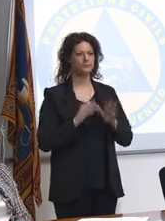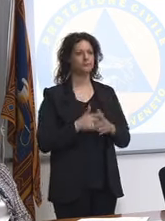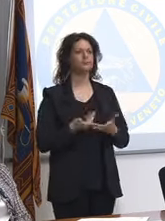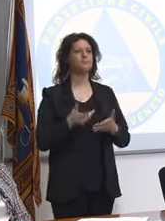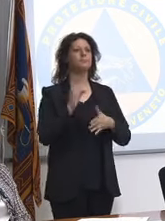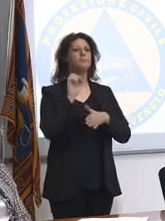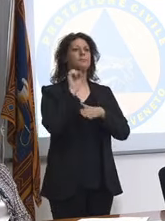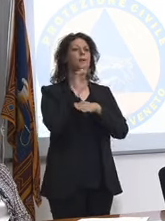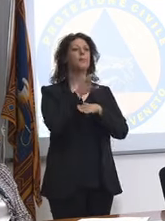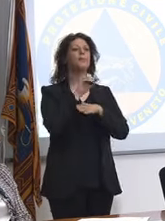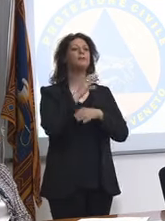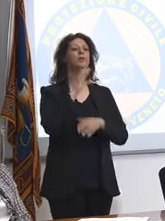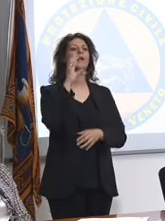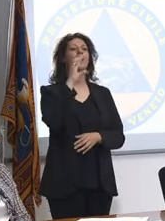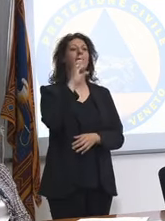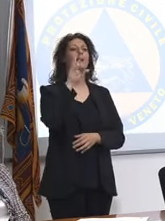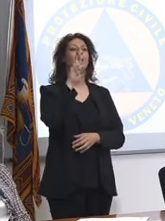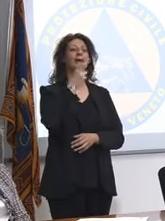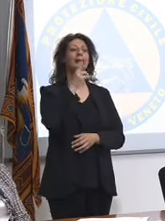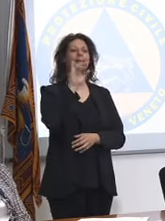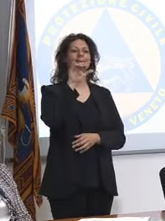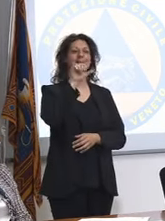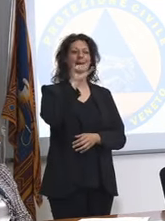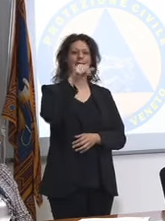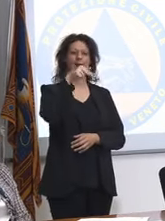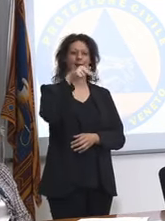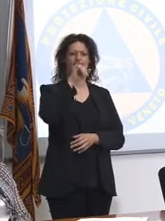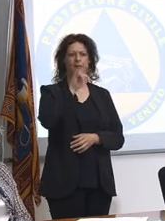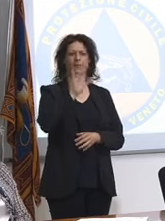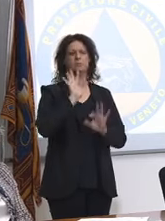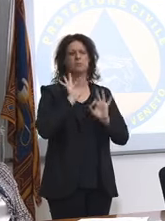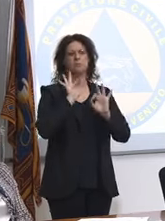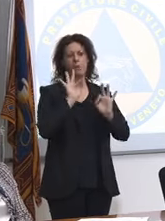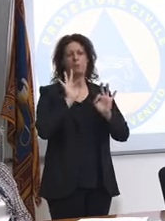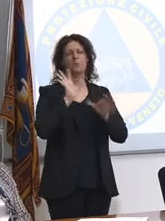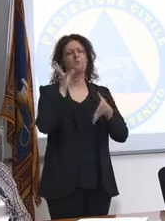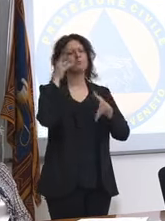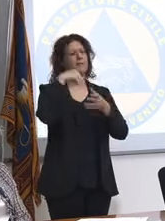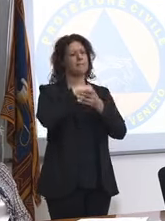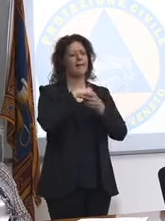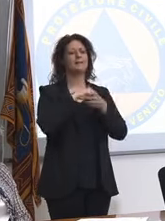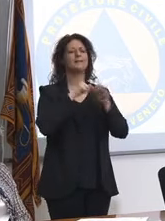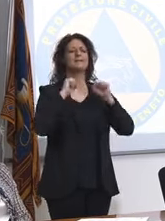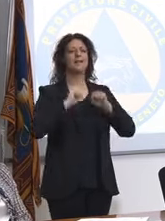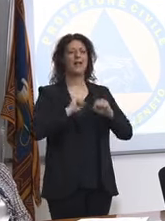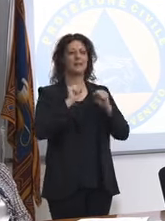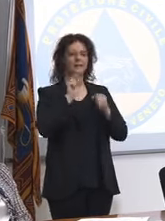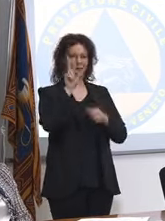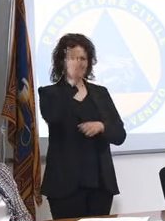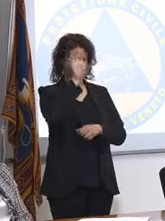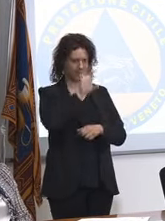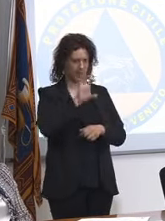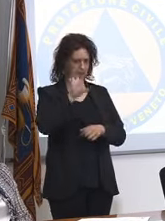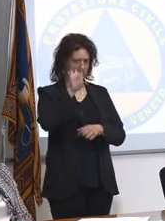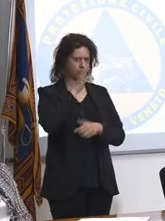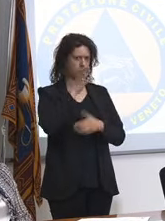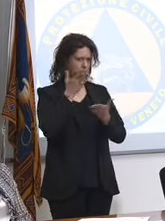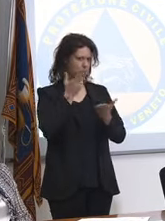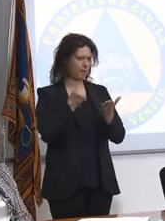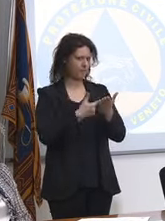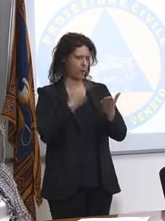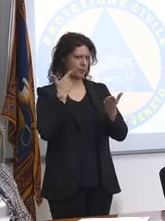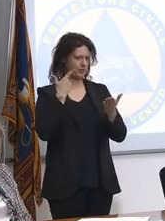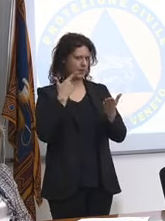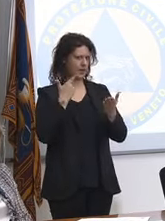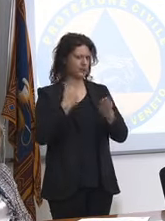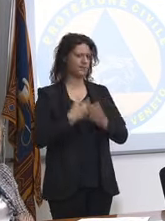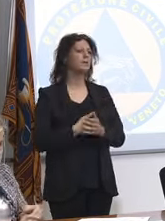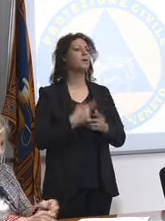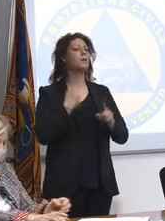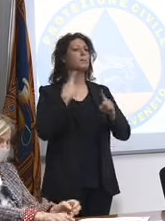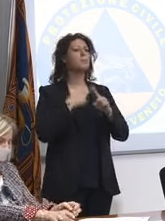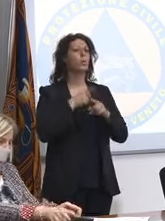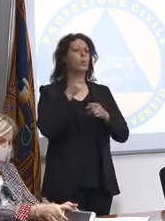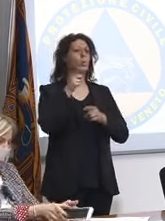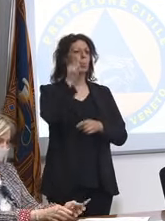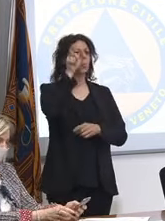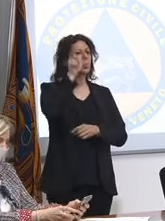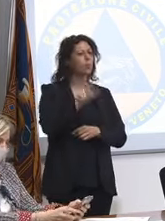colonna portante della sanità del Veneto, premesso che il professor Crisanti ha un grande